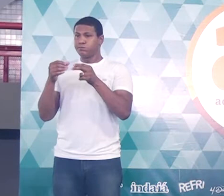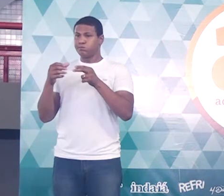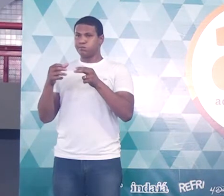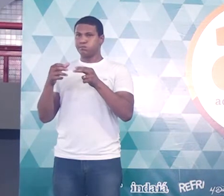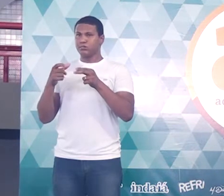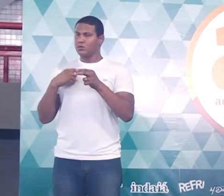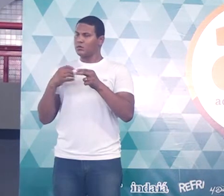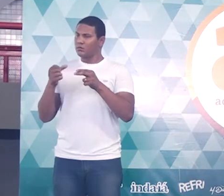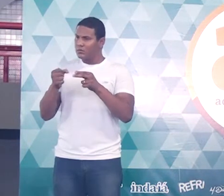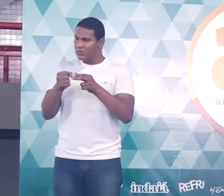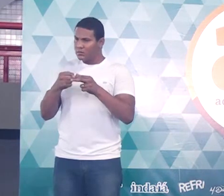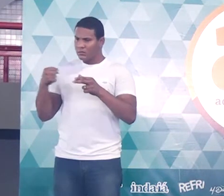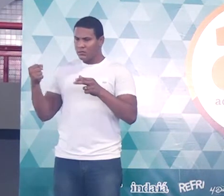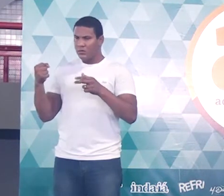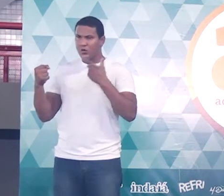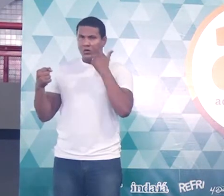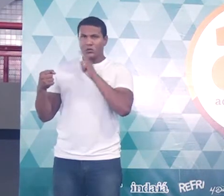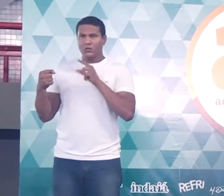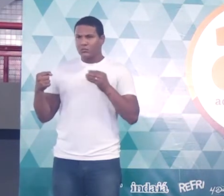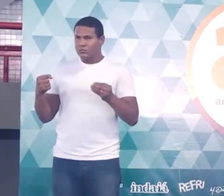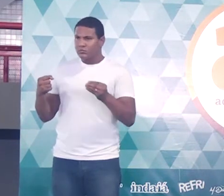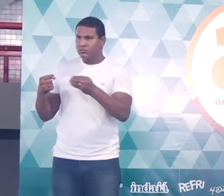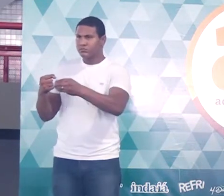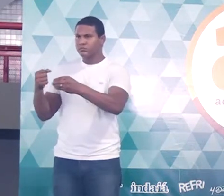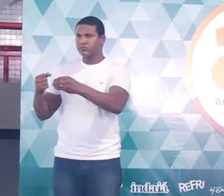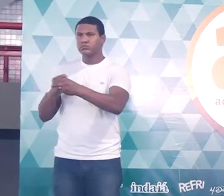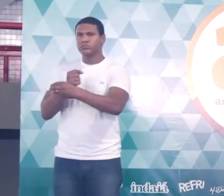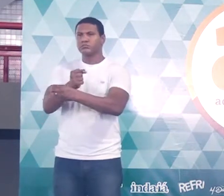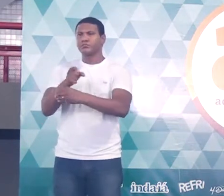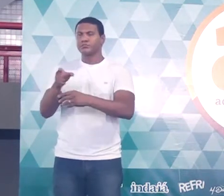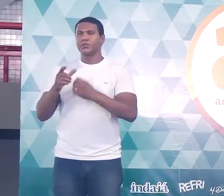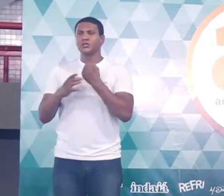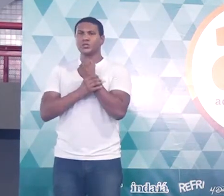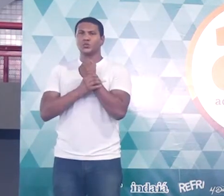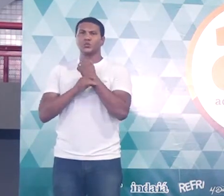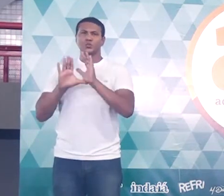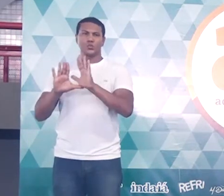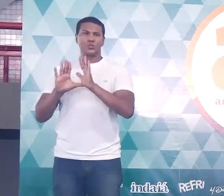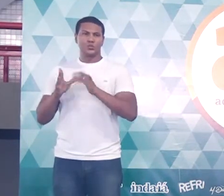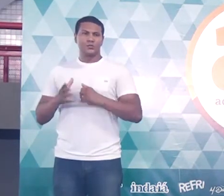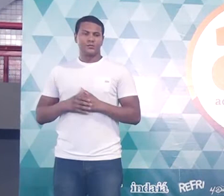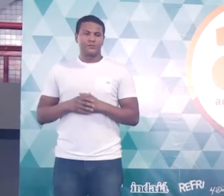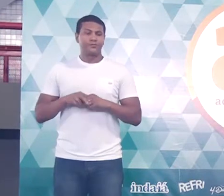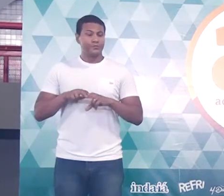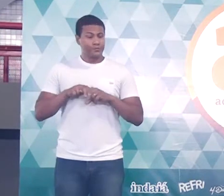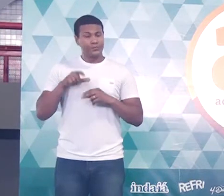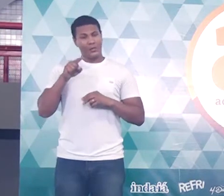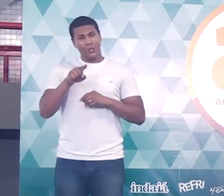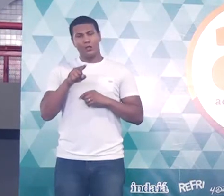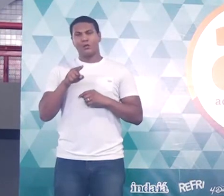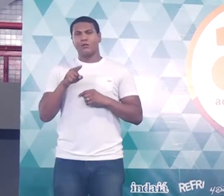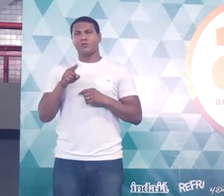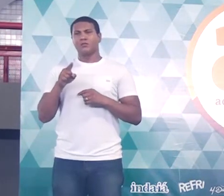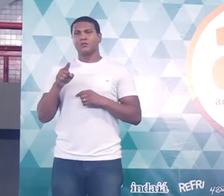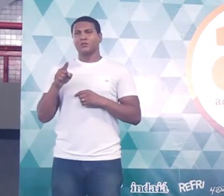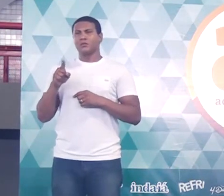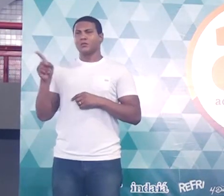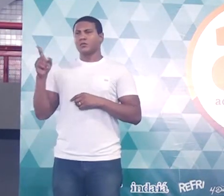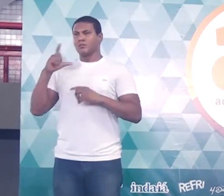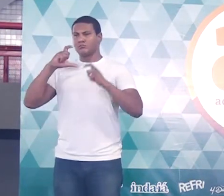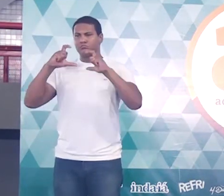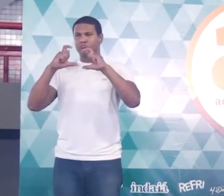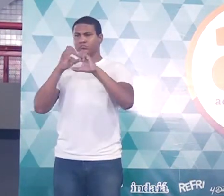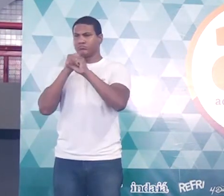facilmente a parte, né, interna como mais fria. Então essa formulazinha não tem aí, eu gostaria que